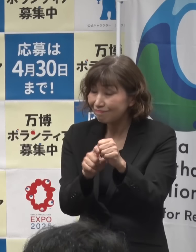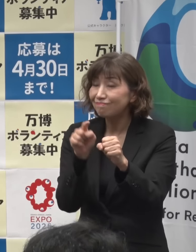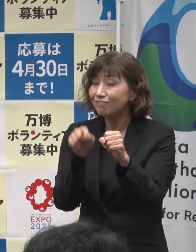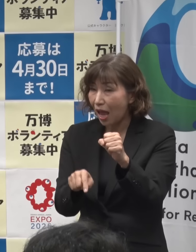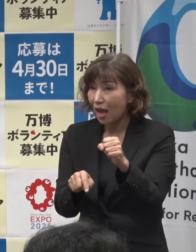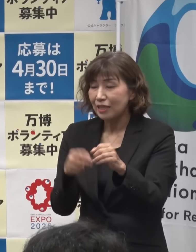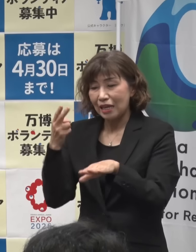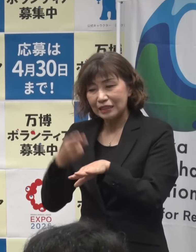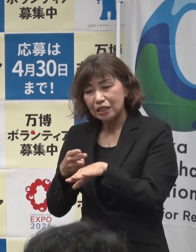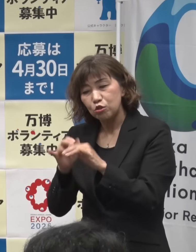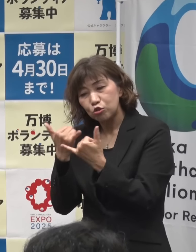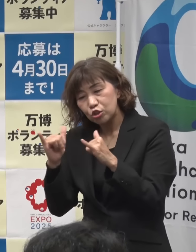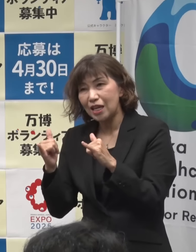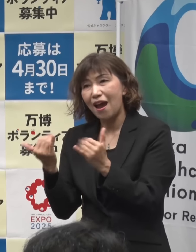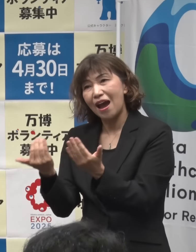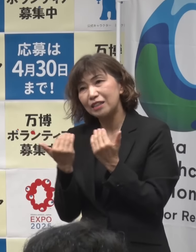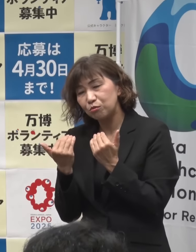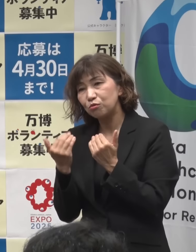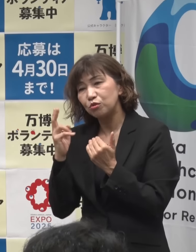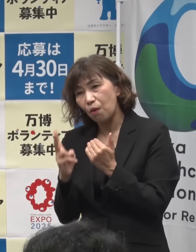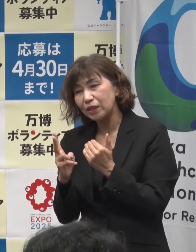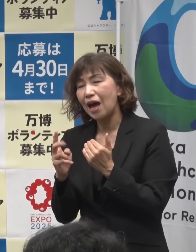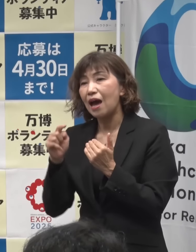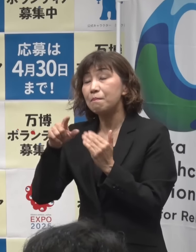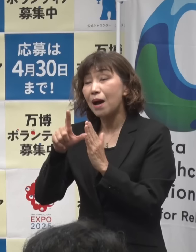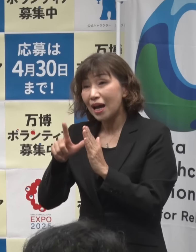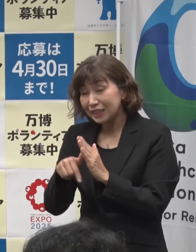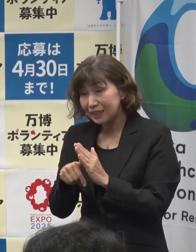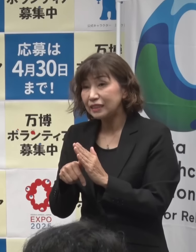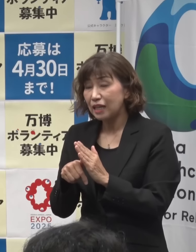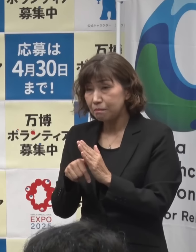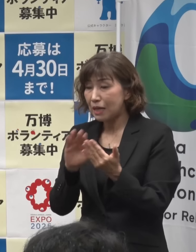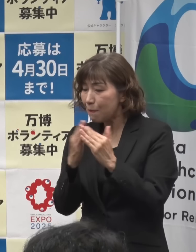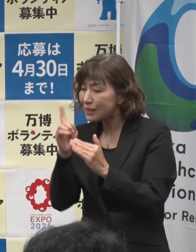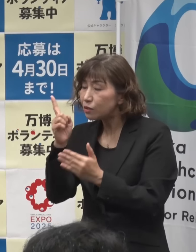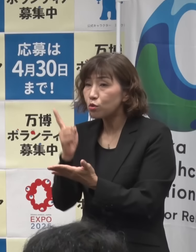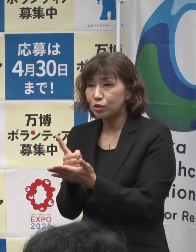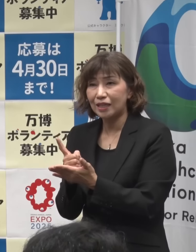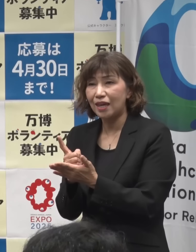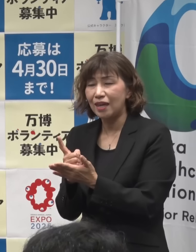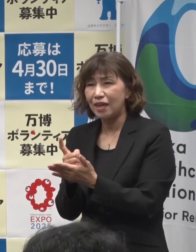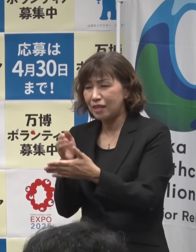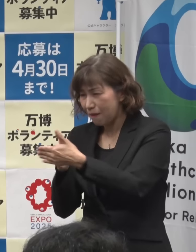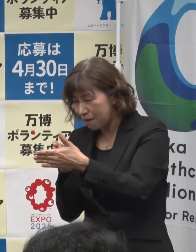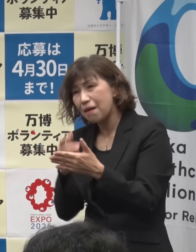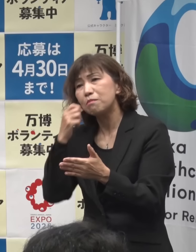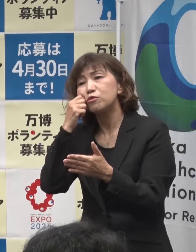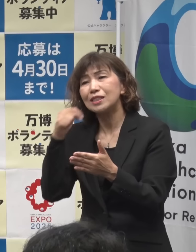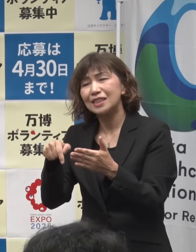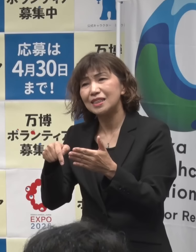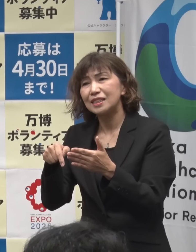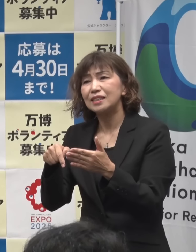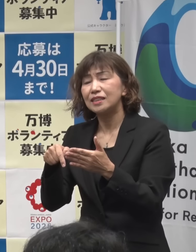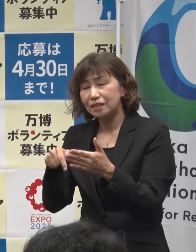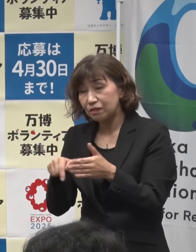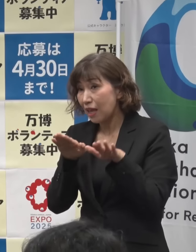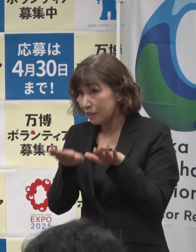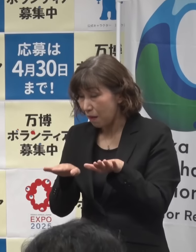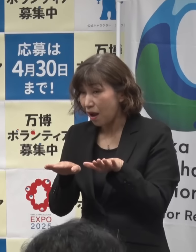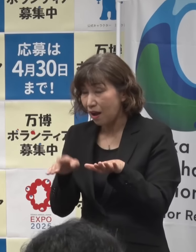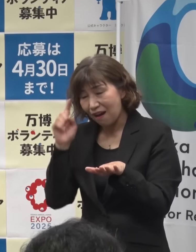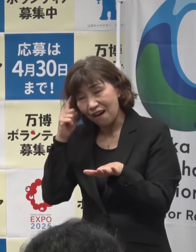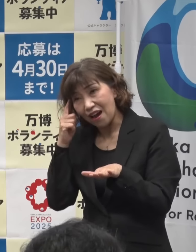者等を含めてですね、単体の自治体では難しいというところも出てくると思いますし、まあ、現にそういう状態になりつつあると思っています。